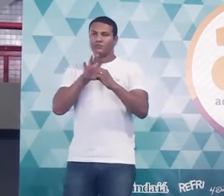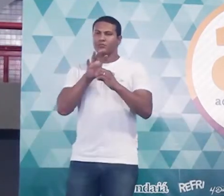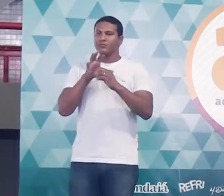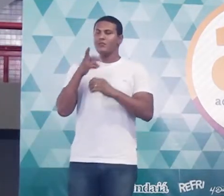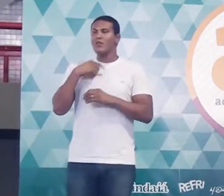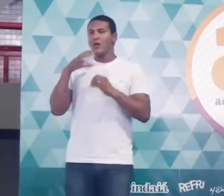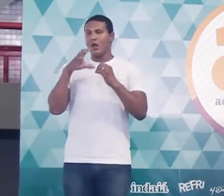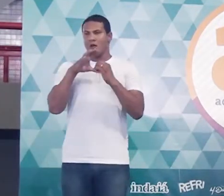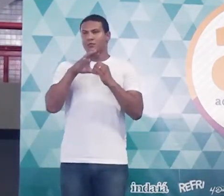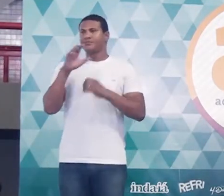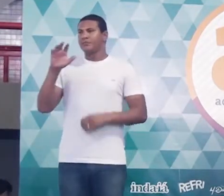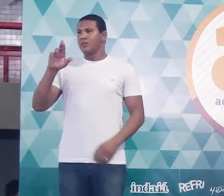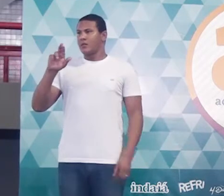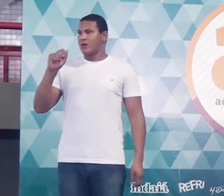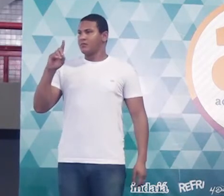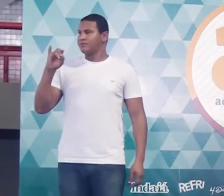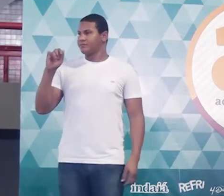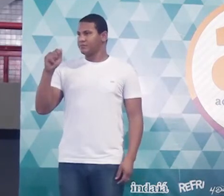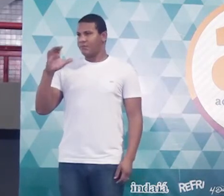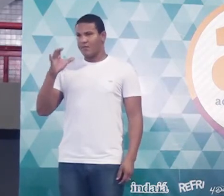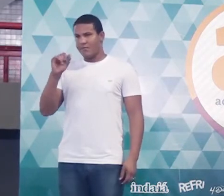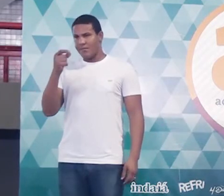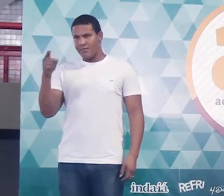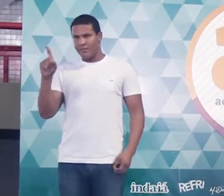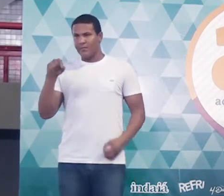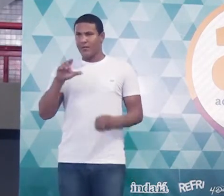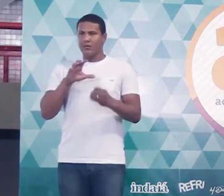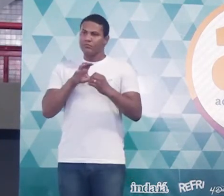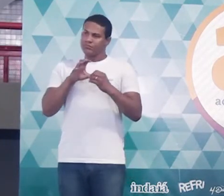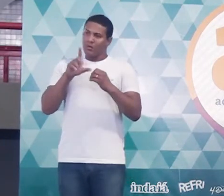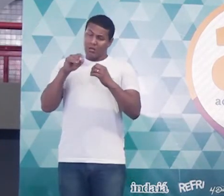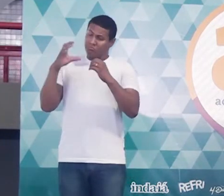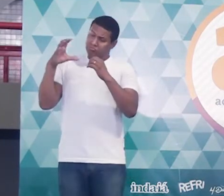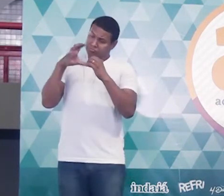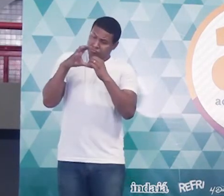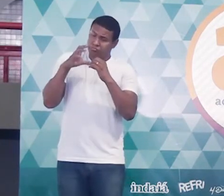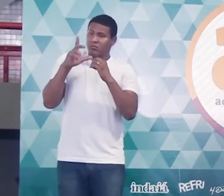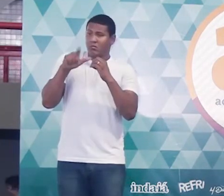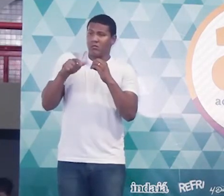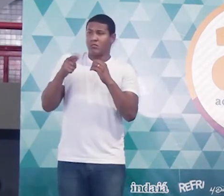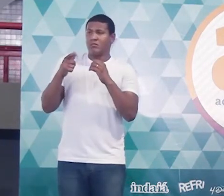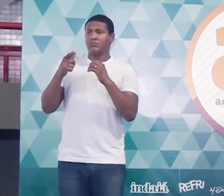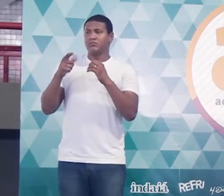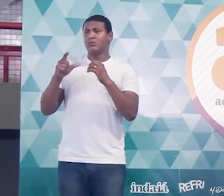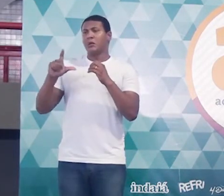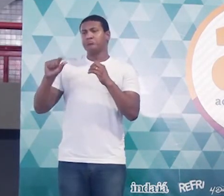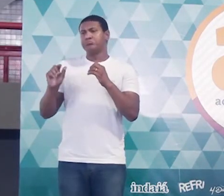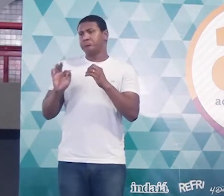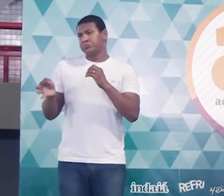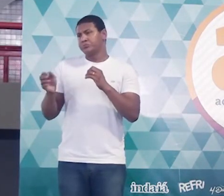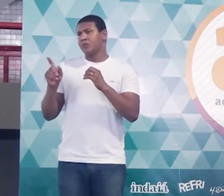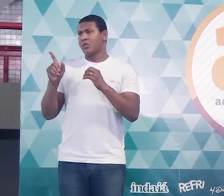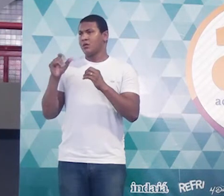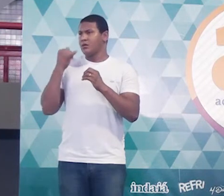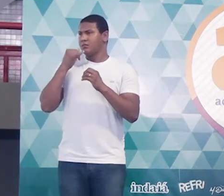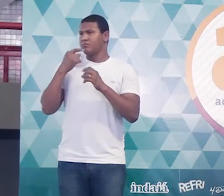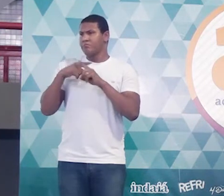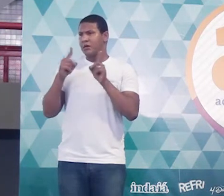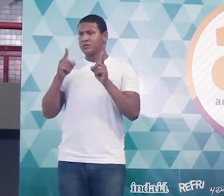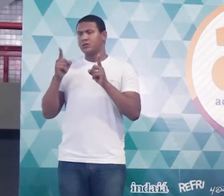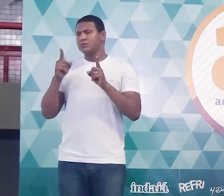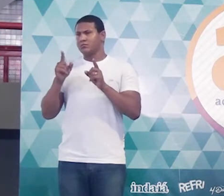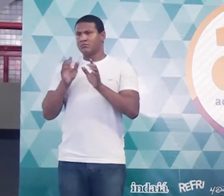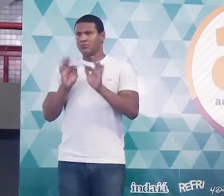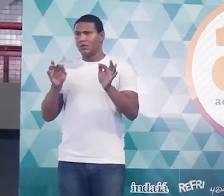onda eletromagnética de baixa frequência, porque está fora da faixa